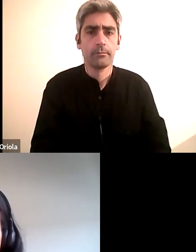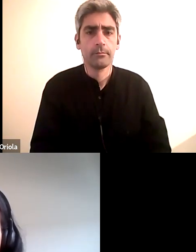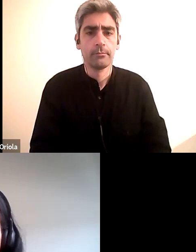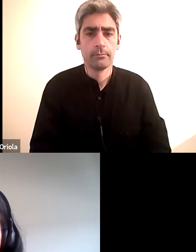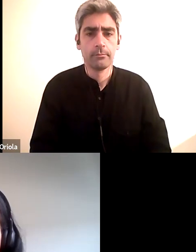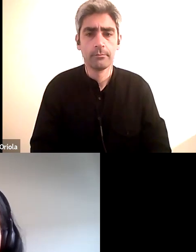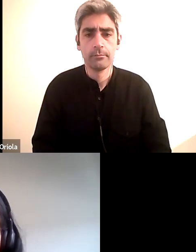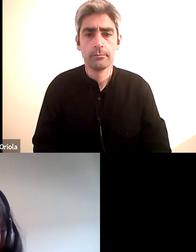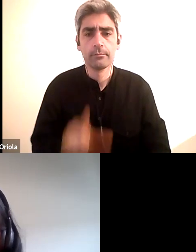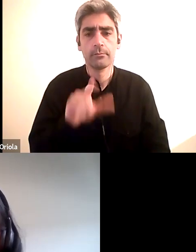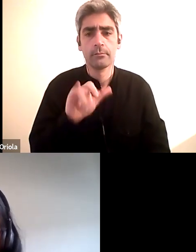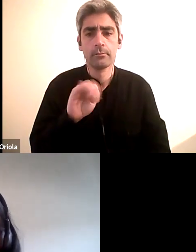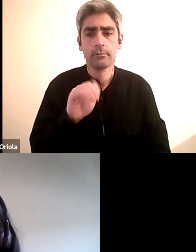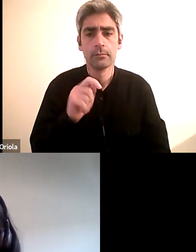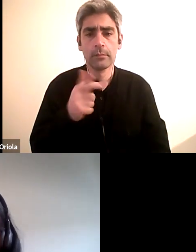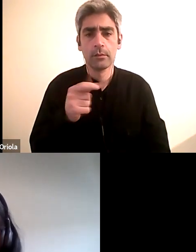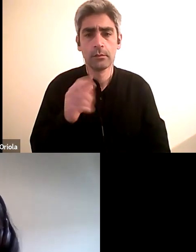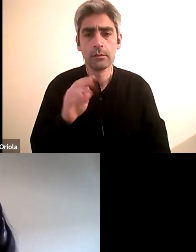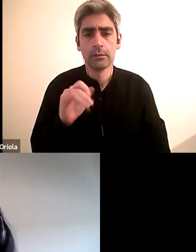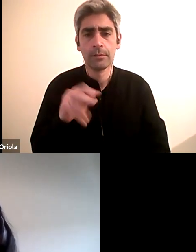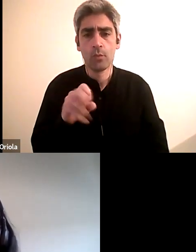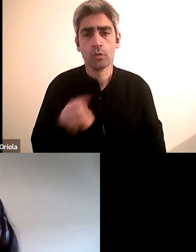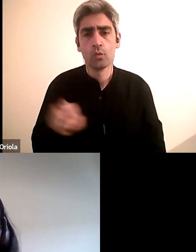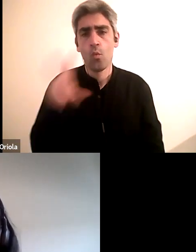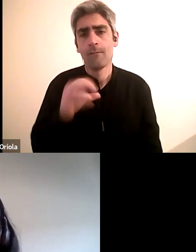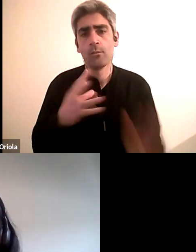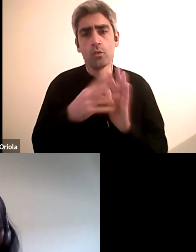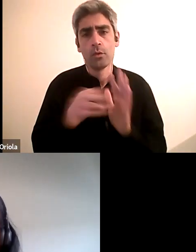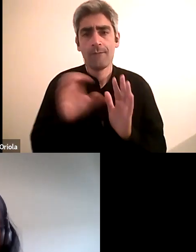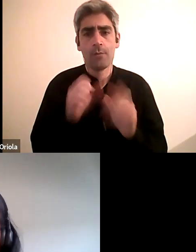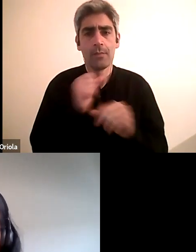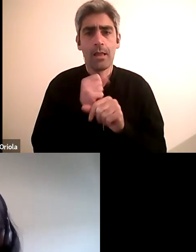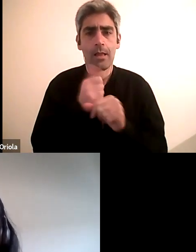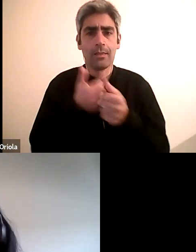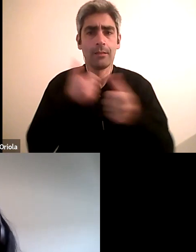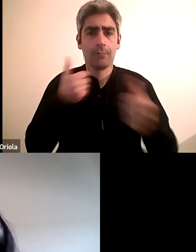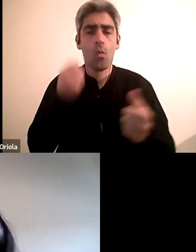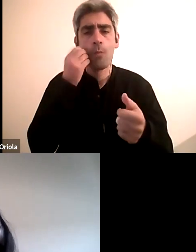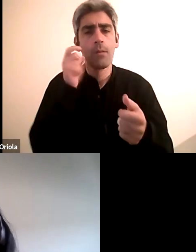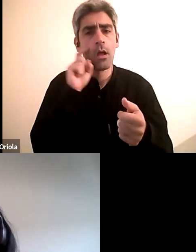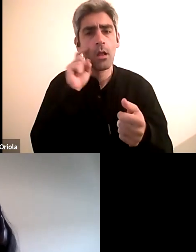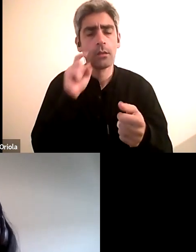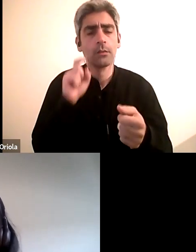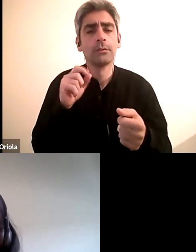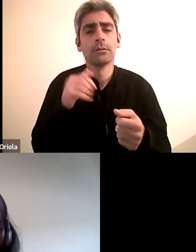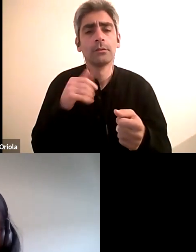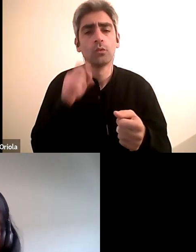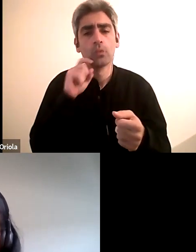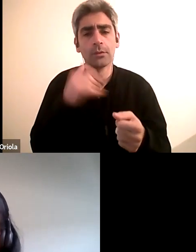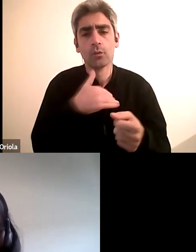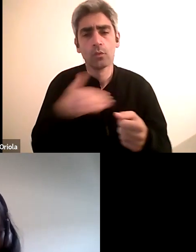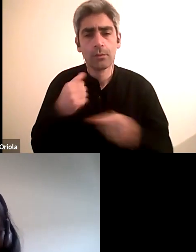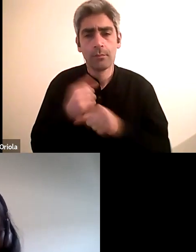Também da Lisbeth Simões, neste novo paradigma de teletrabalho, de que forma se garante a segurança e saúde no trabalho num contexto de